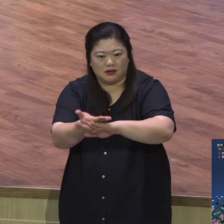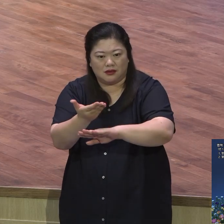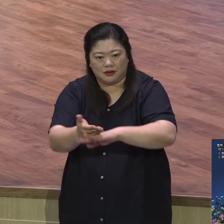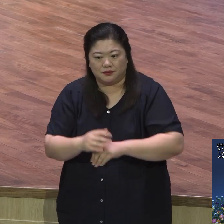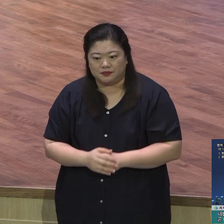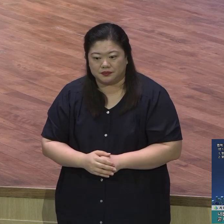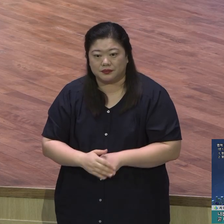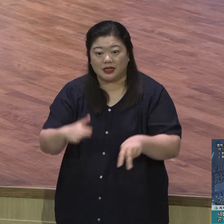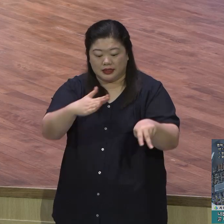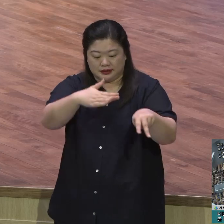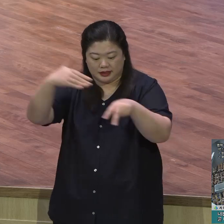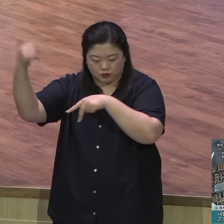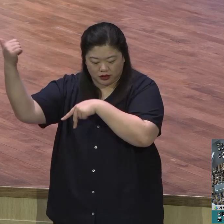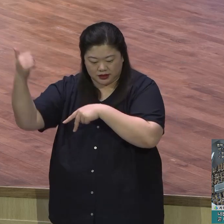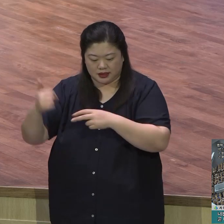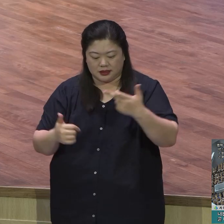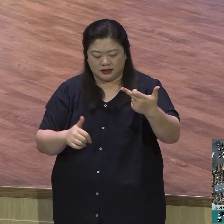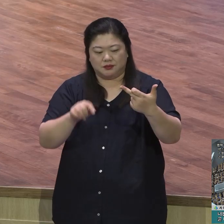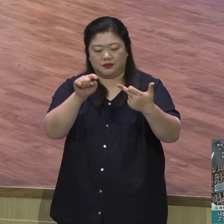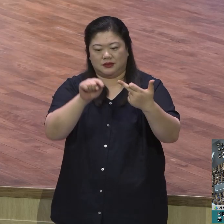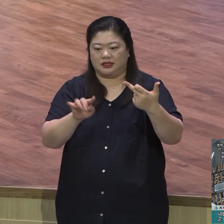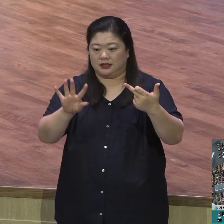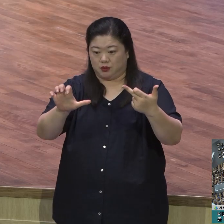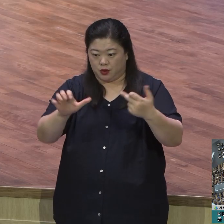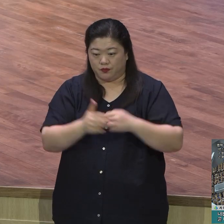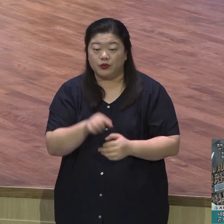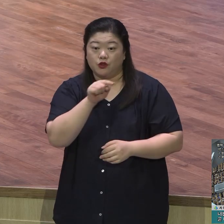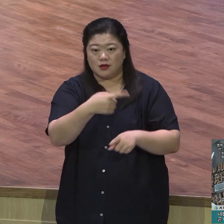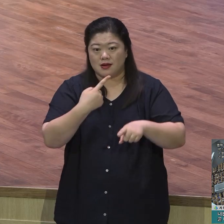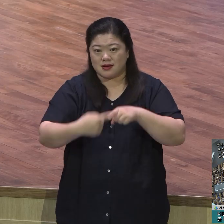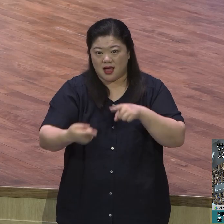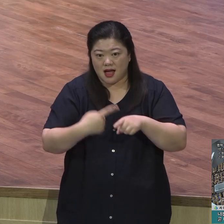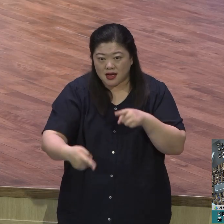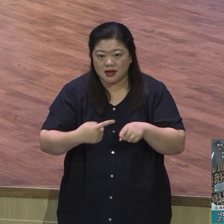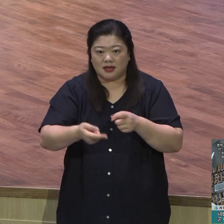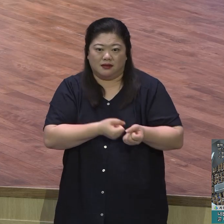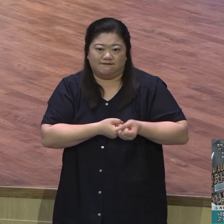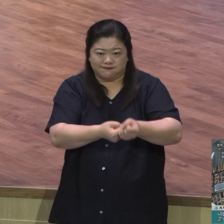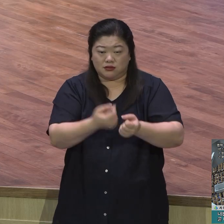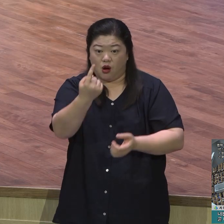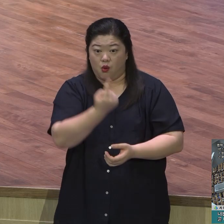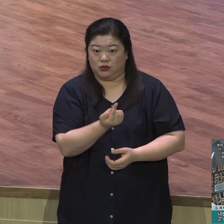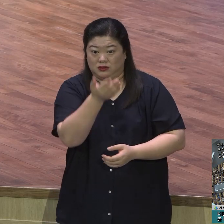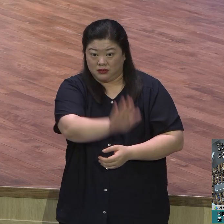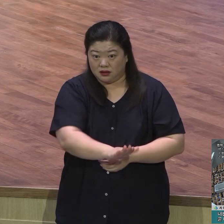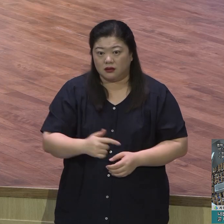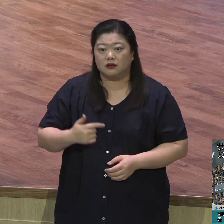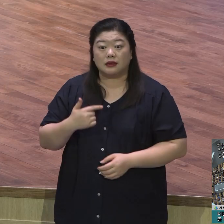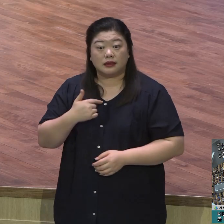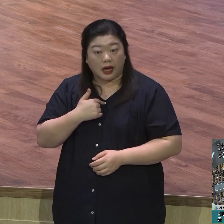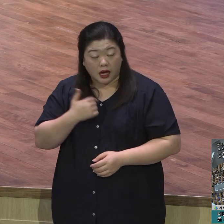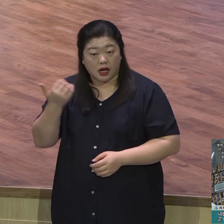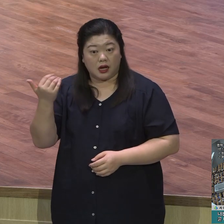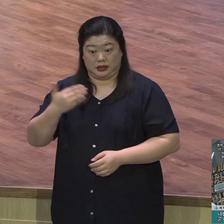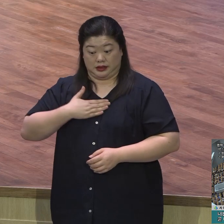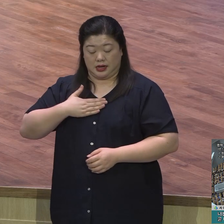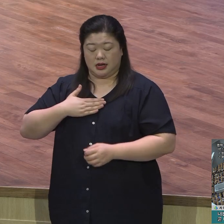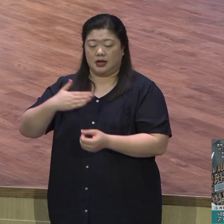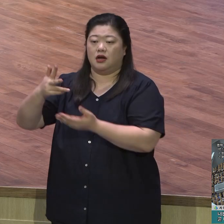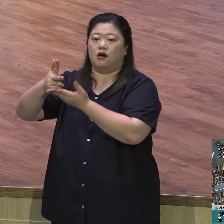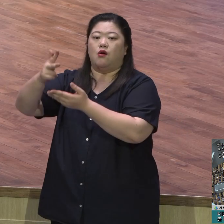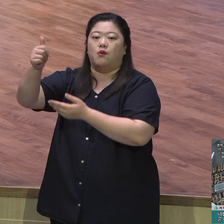너는 칼과 창과 단창으로 나오거니와 나는 여호와